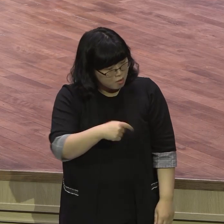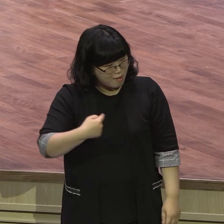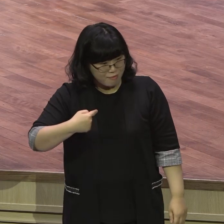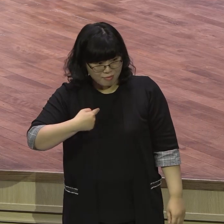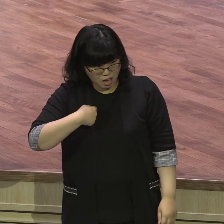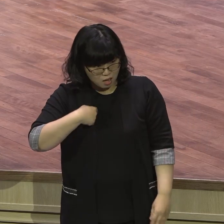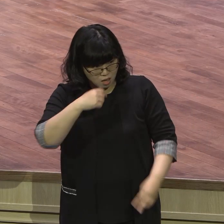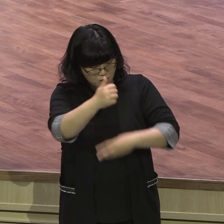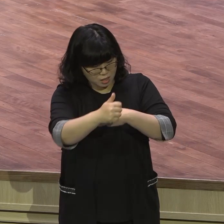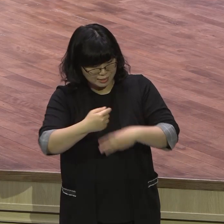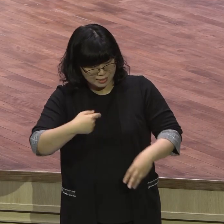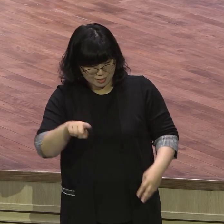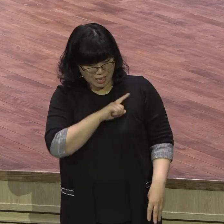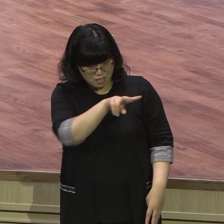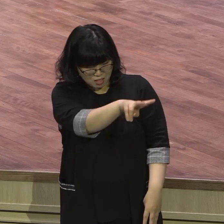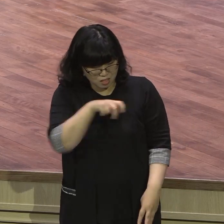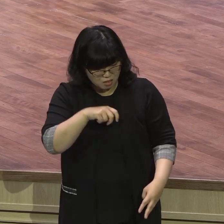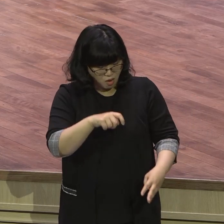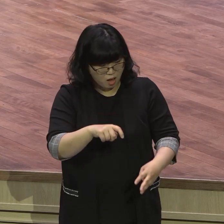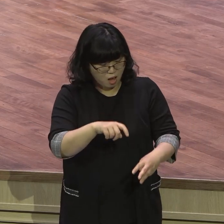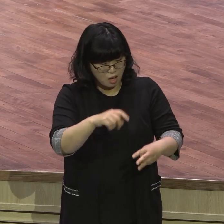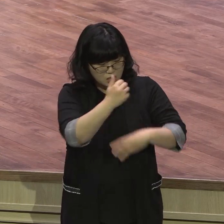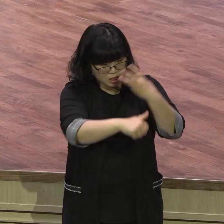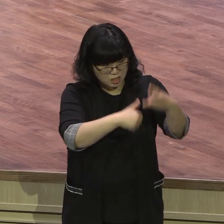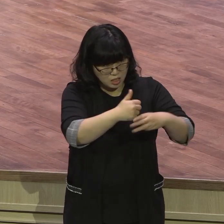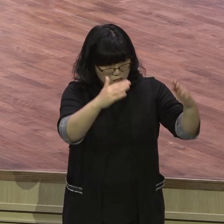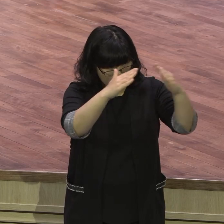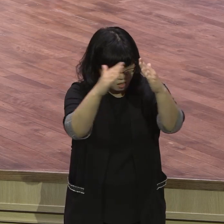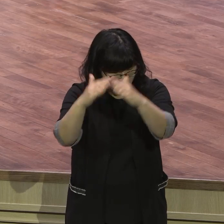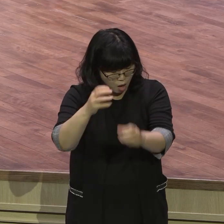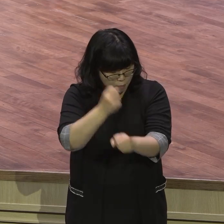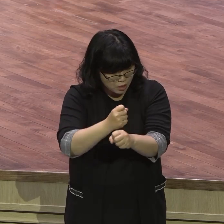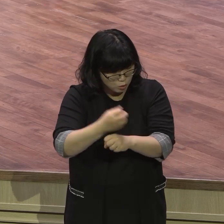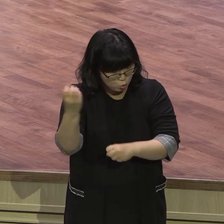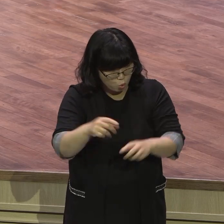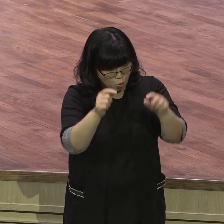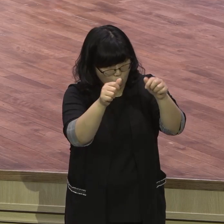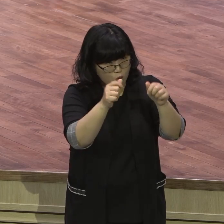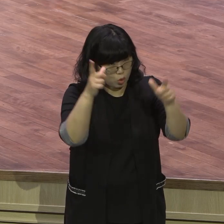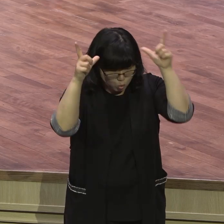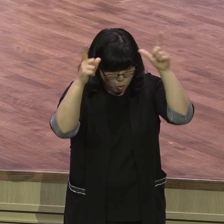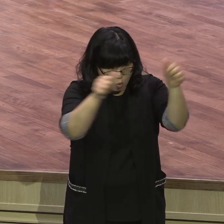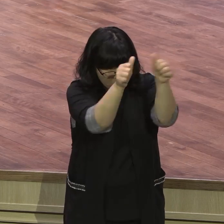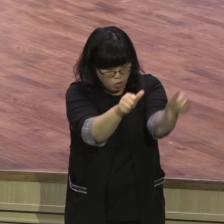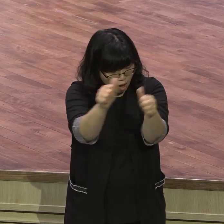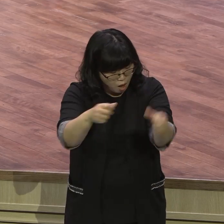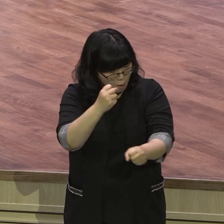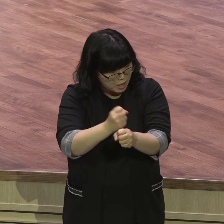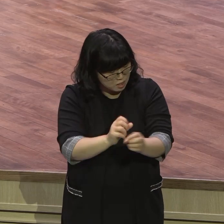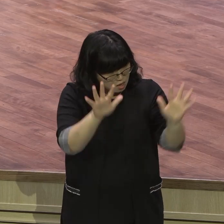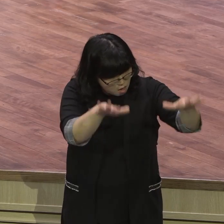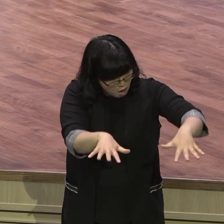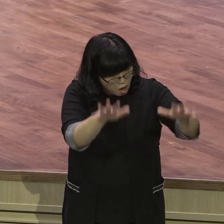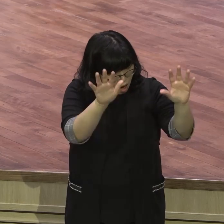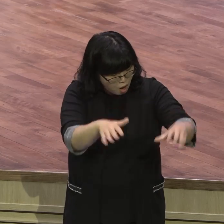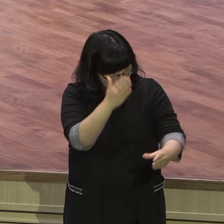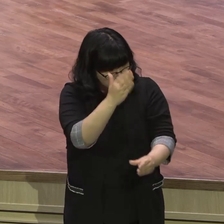여러분이요. 영적 흐름을 잘 봐야 됩니다. 3기 3장에서 시작된 사단은 그 공격의 꽃비를